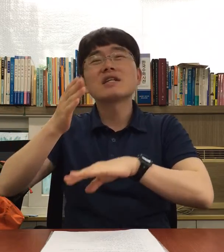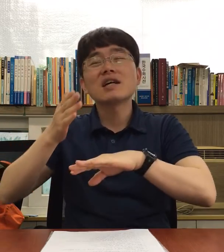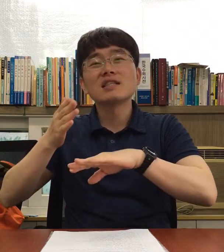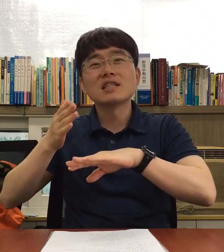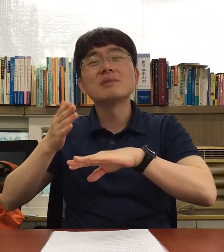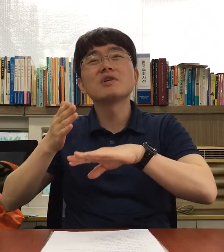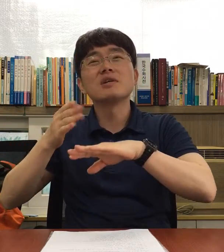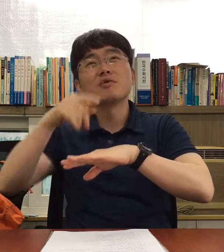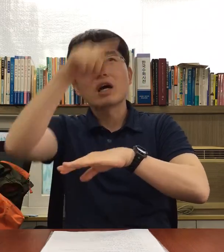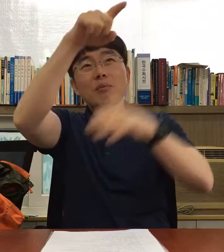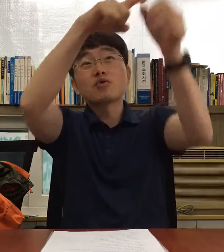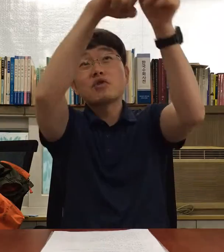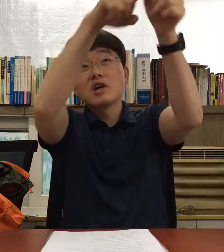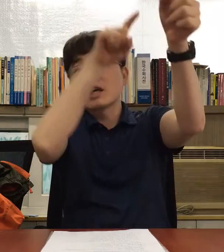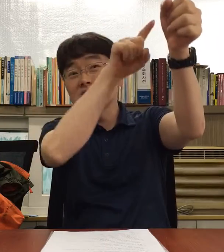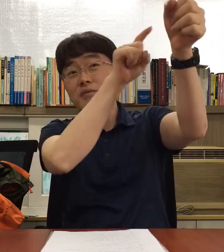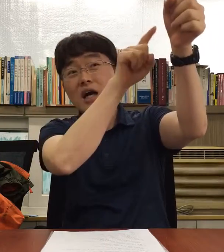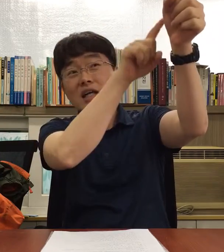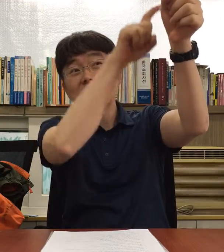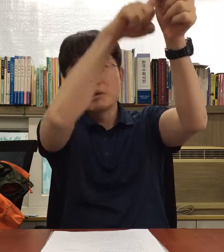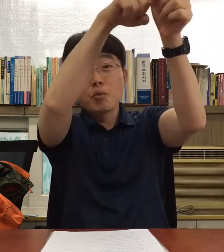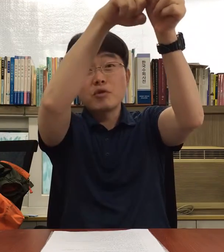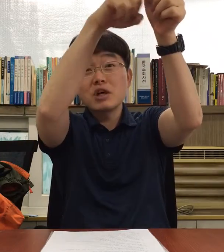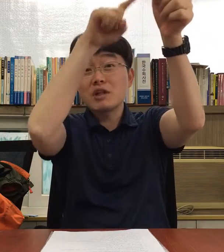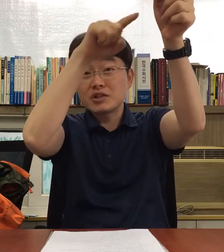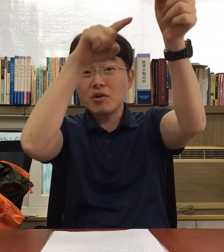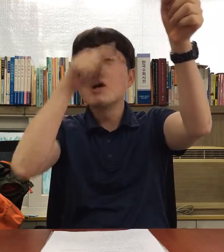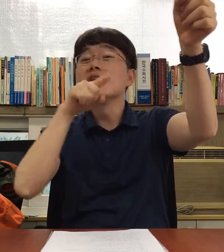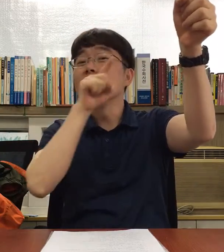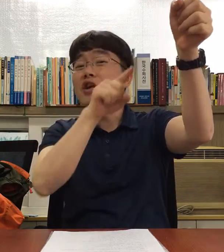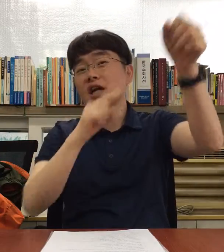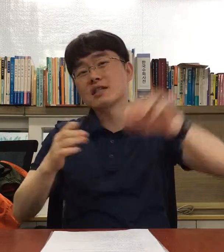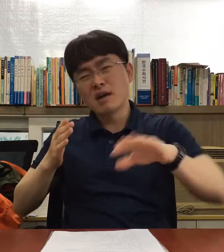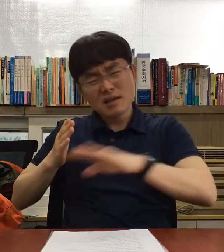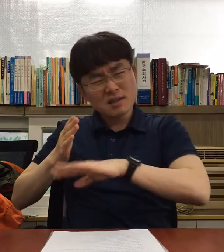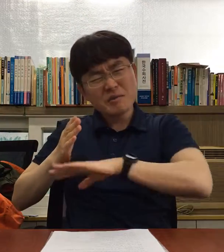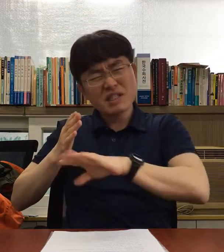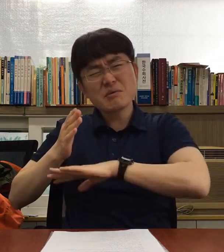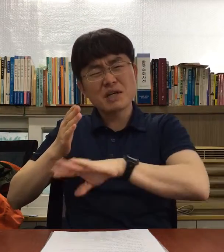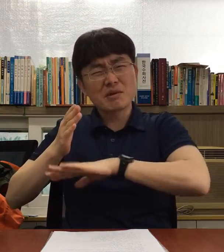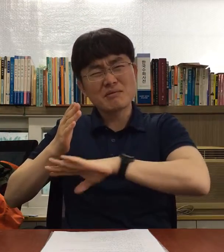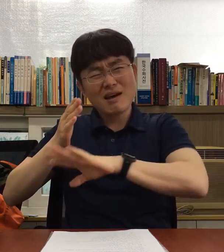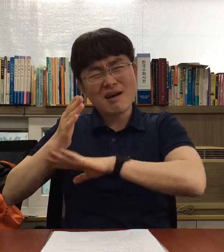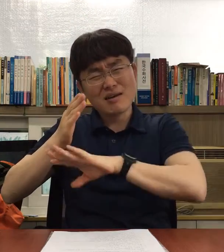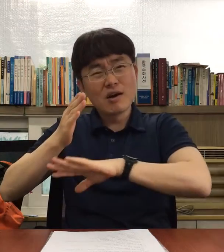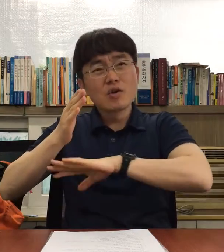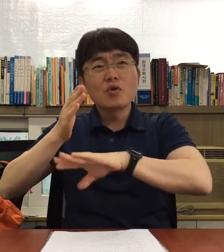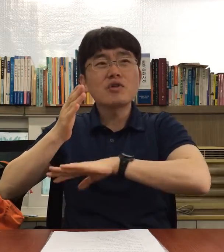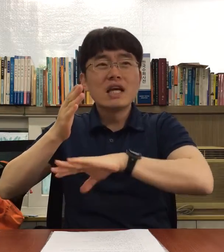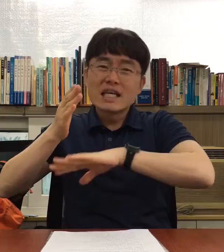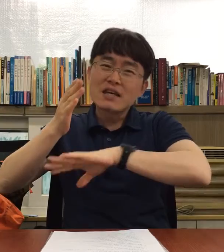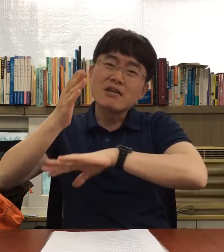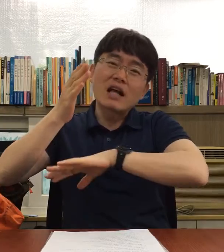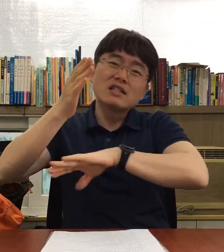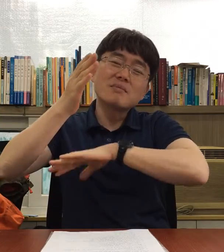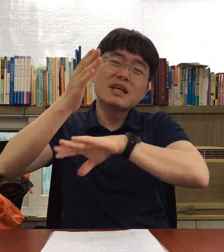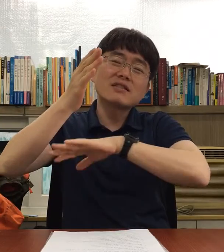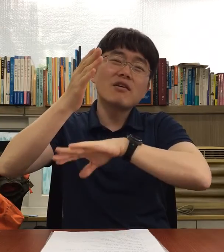자체가 이제 그림적인 의미로 약간 목적을 여기에 그림을 하나의 이제 목표를 세워놨죠. 여기를 향해서 끊임없이 가는 거죠. 또는 이걸 가는